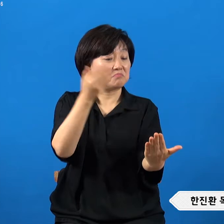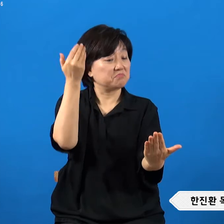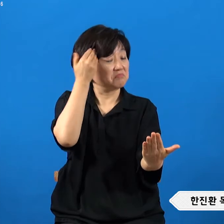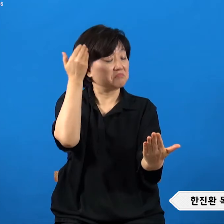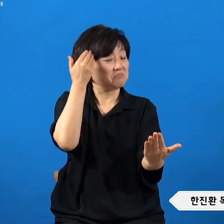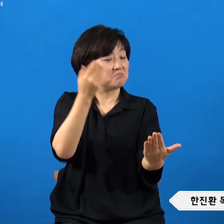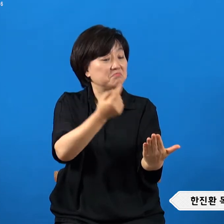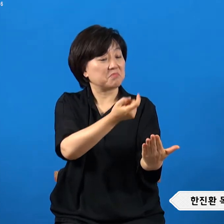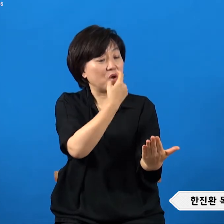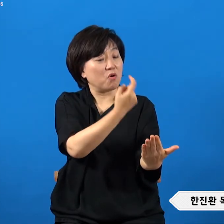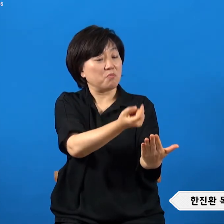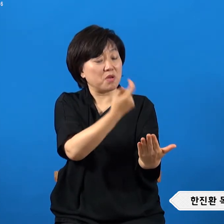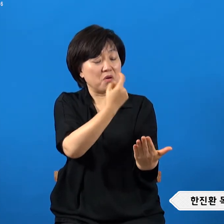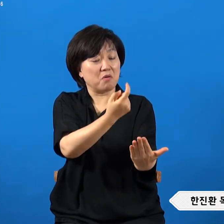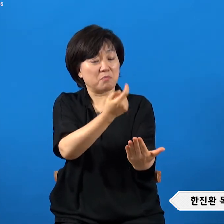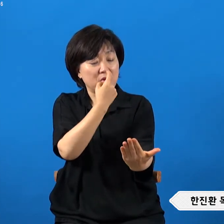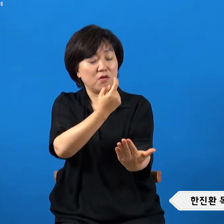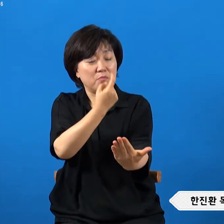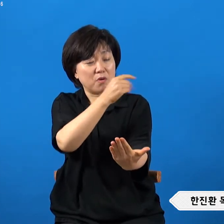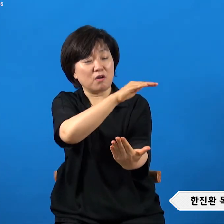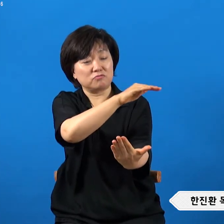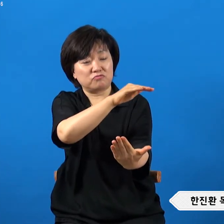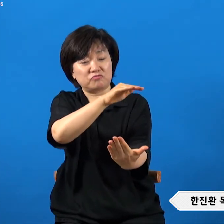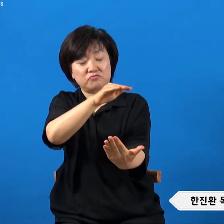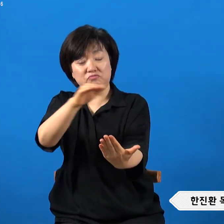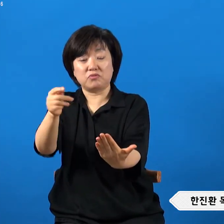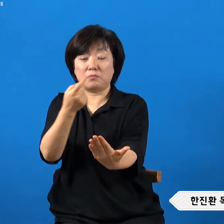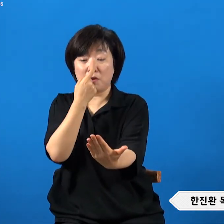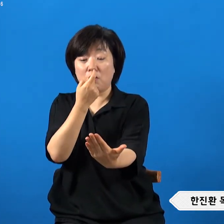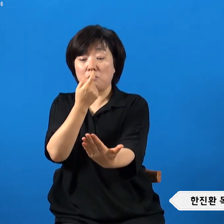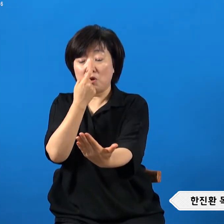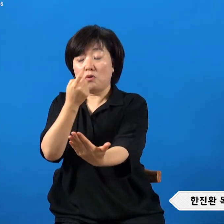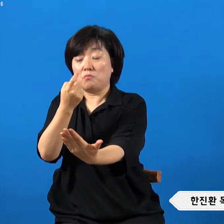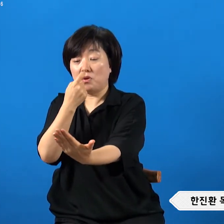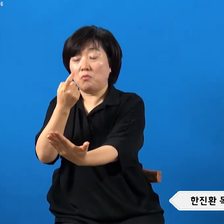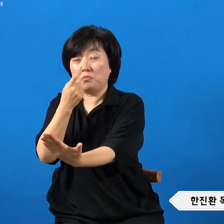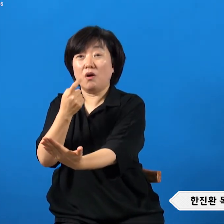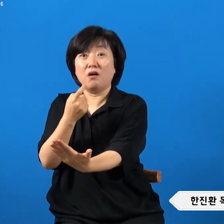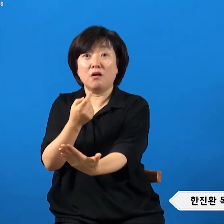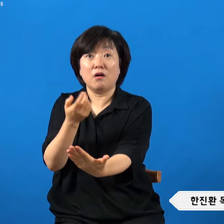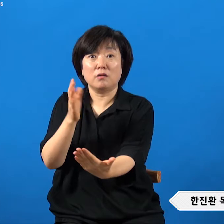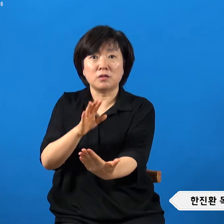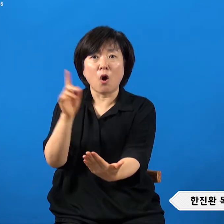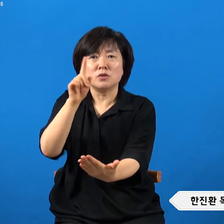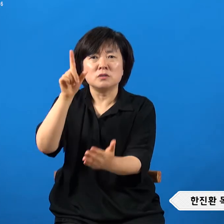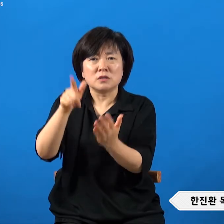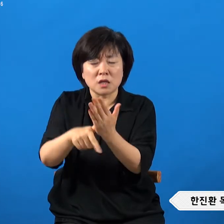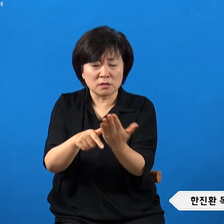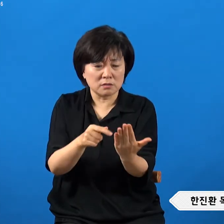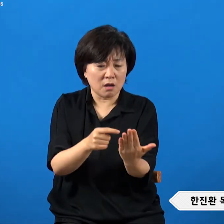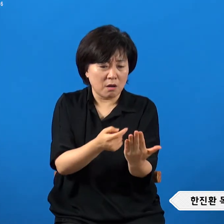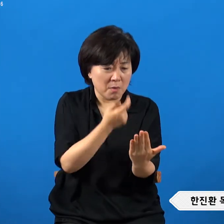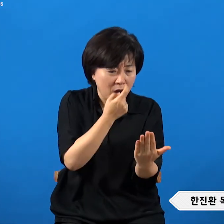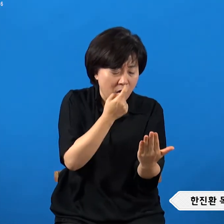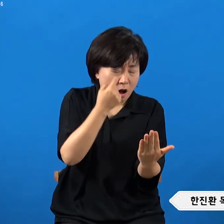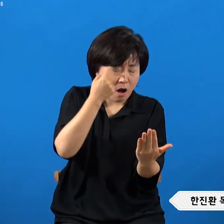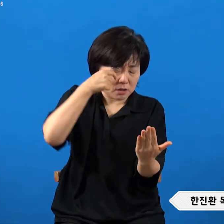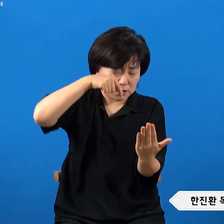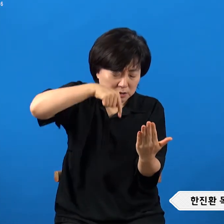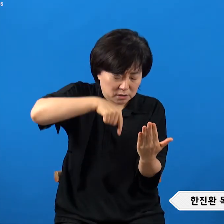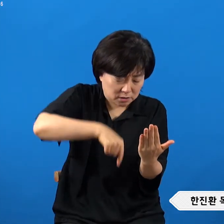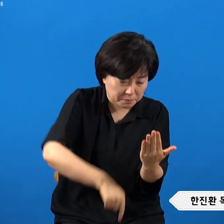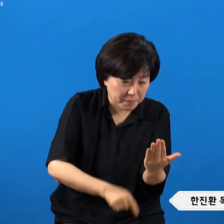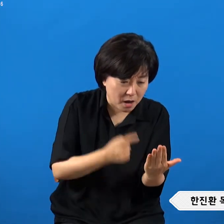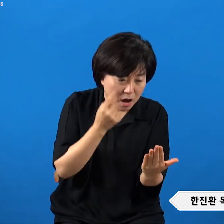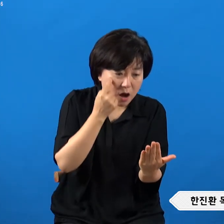수준이라는 것은 비슷하거나 똑같아야 맞는 것 아닙니까? 그런데 어떨 때는 이상하게 깊이